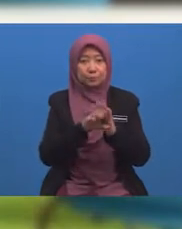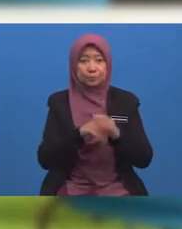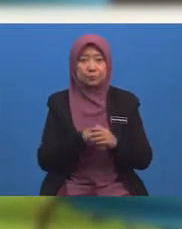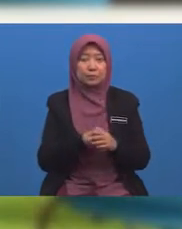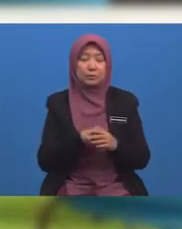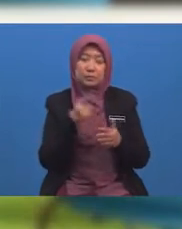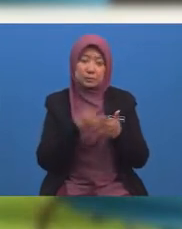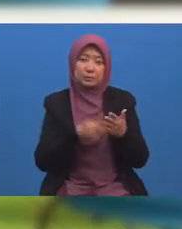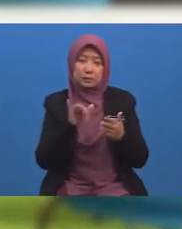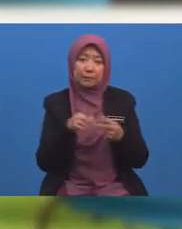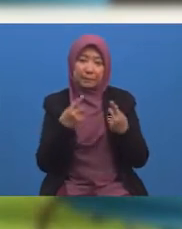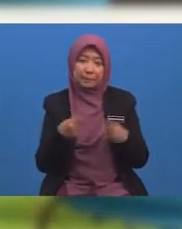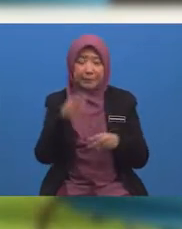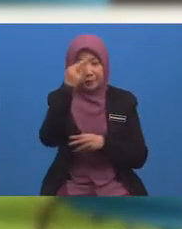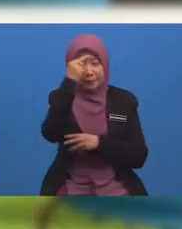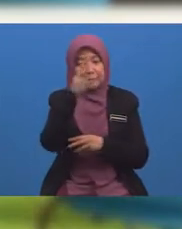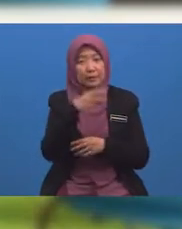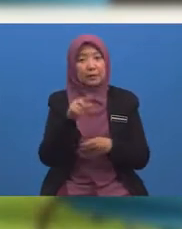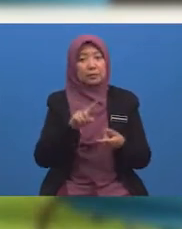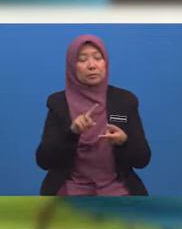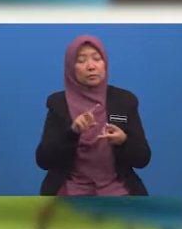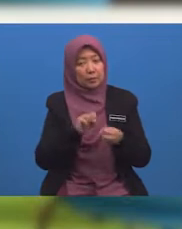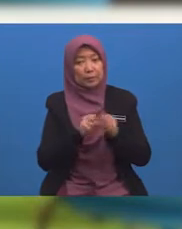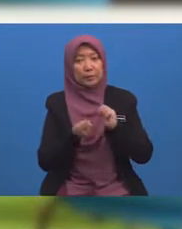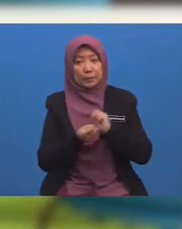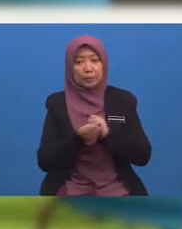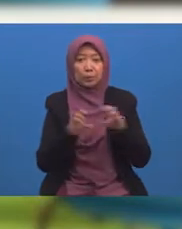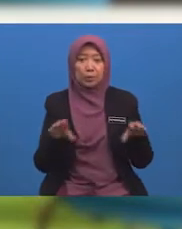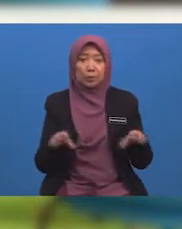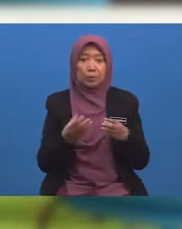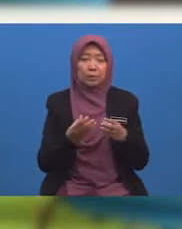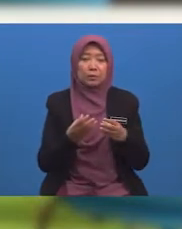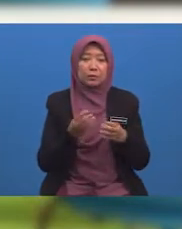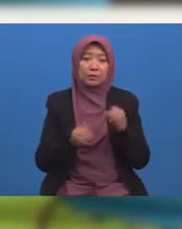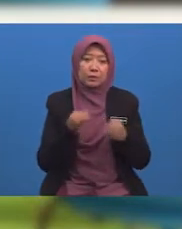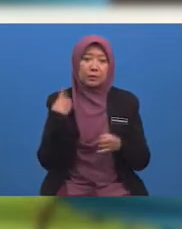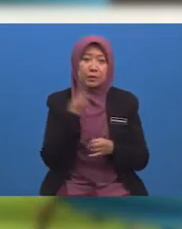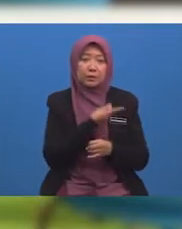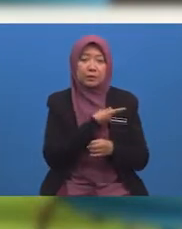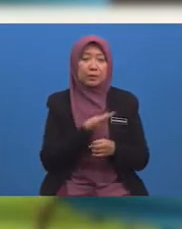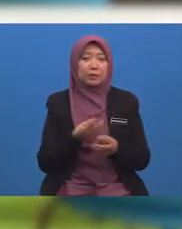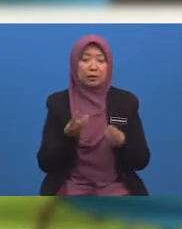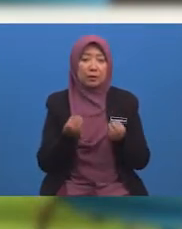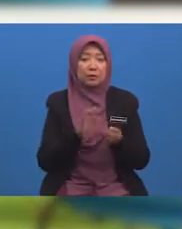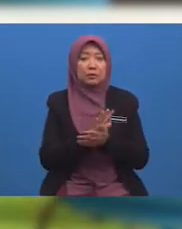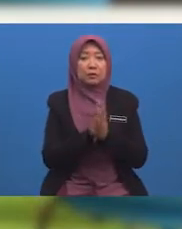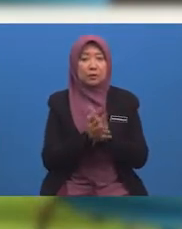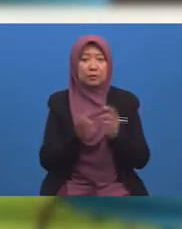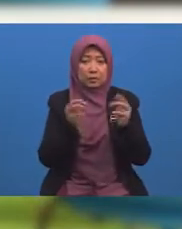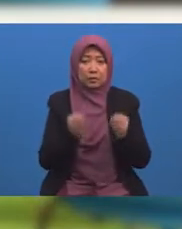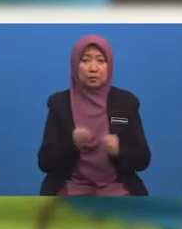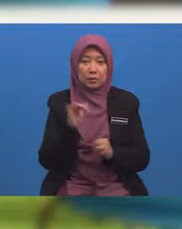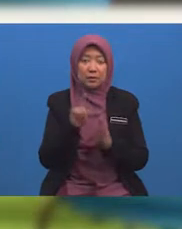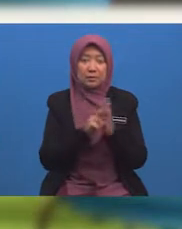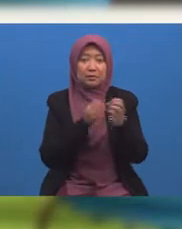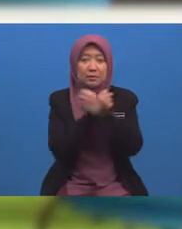apa yang pernah Nabi dan para sahabat amalkan jika kita ingin menjadi manusia